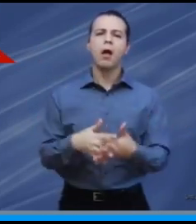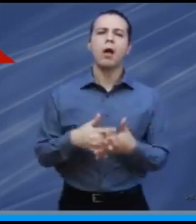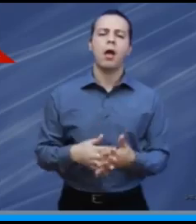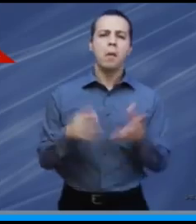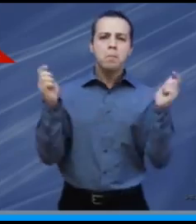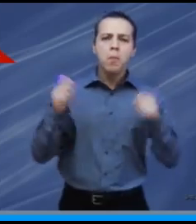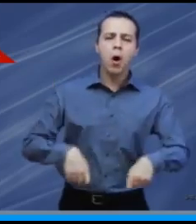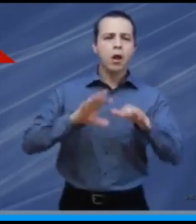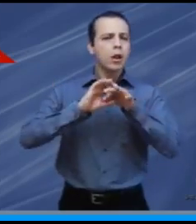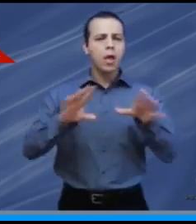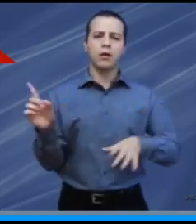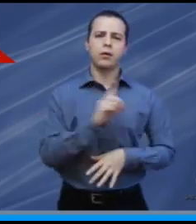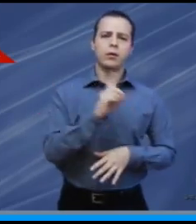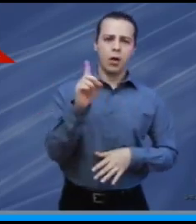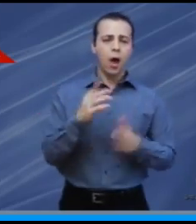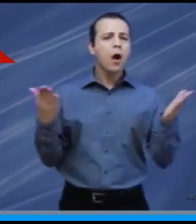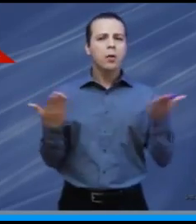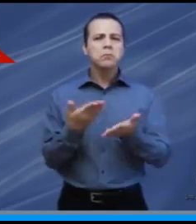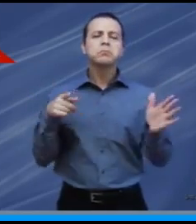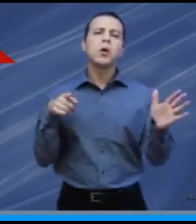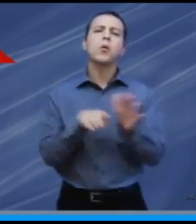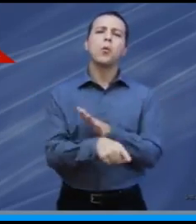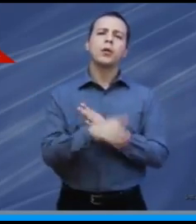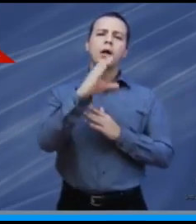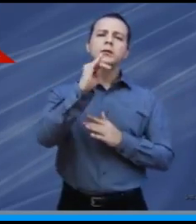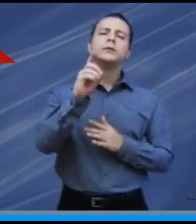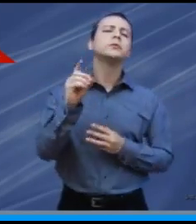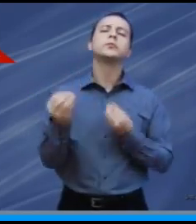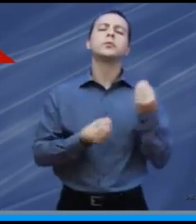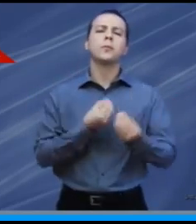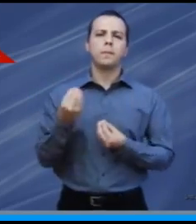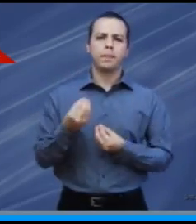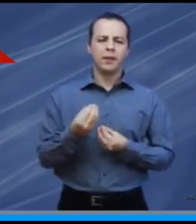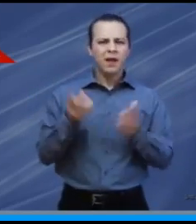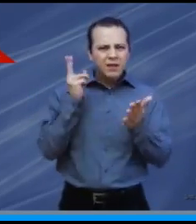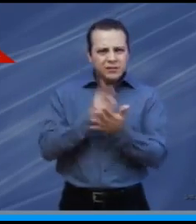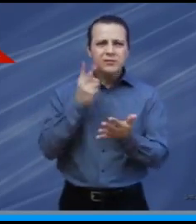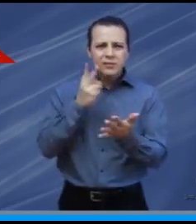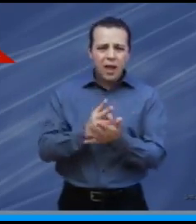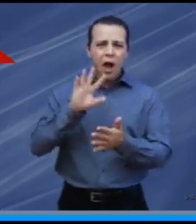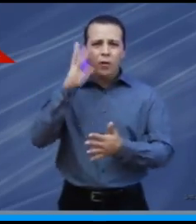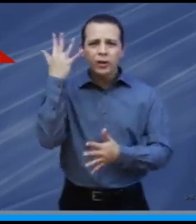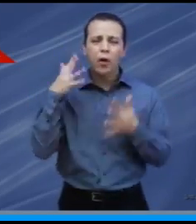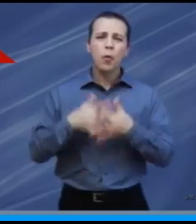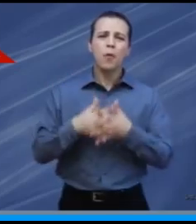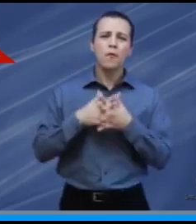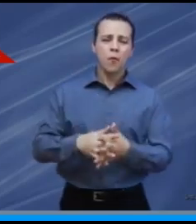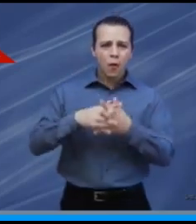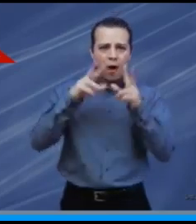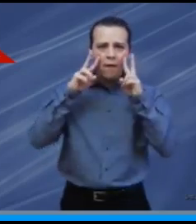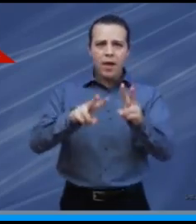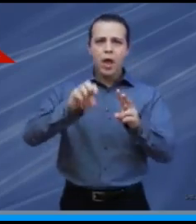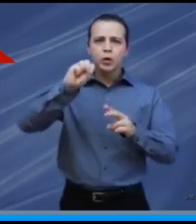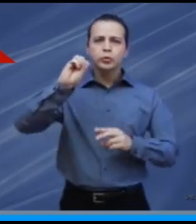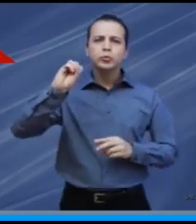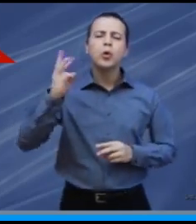essa? E eu queria provocar você nesse assunto. Primeiro, é sempre assim confuso quando a gente quer ver um show, quando a gente